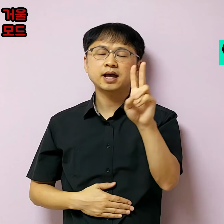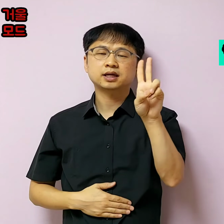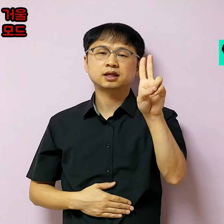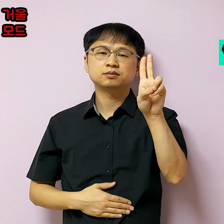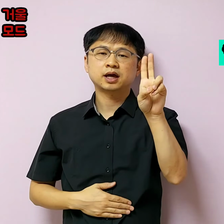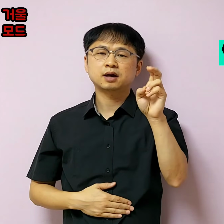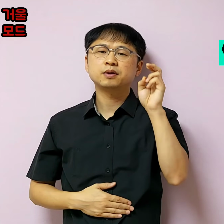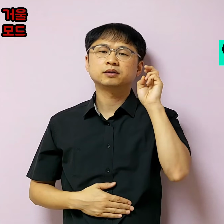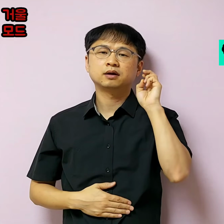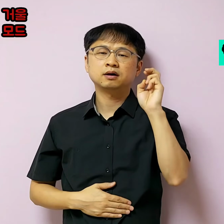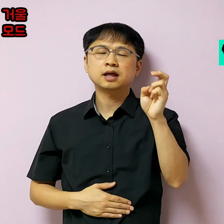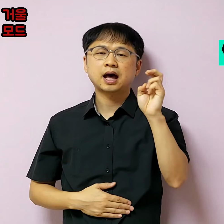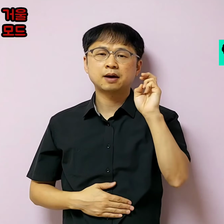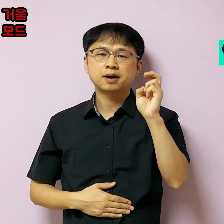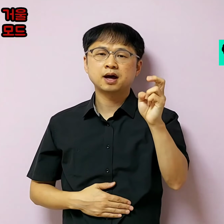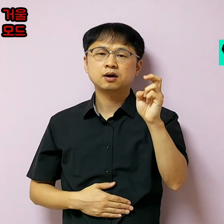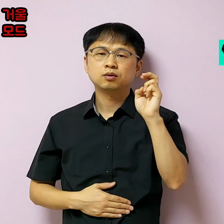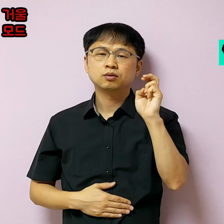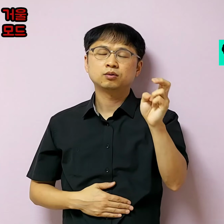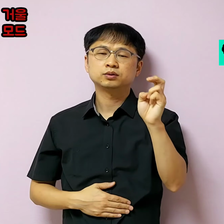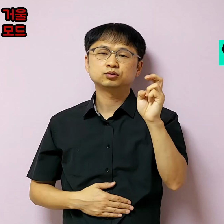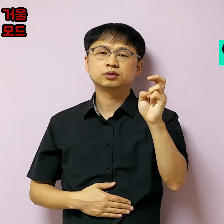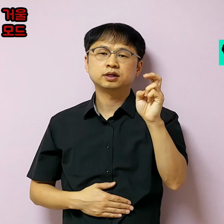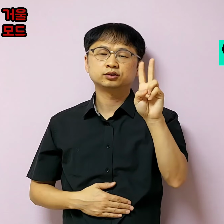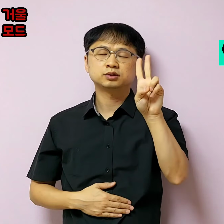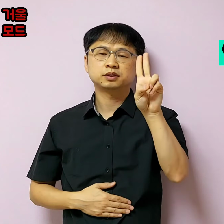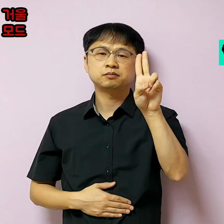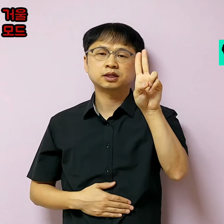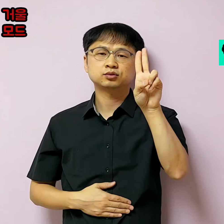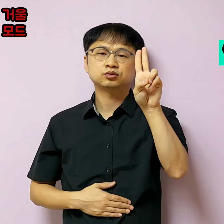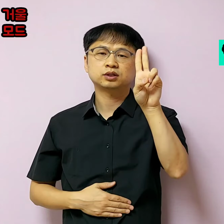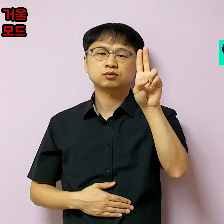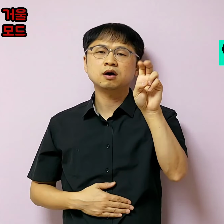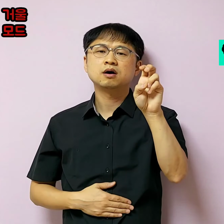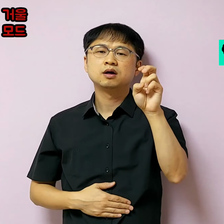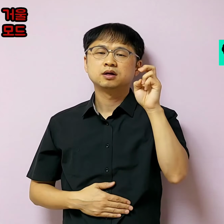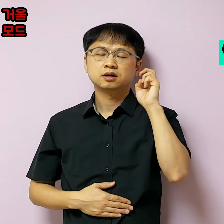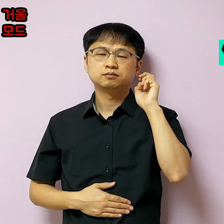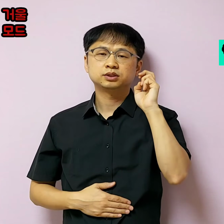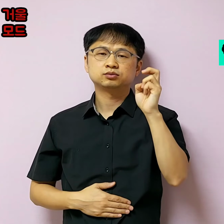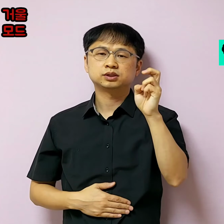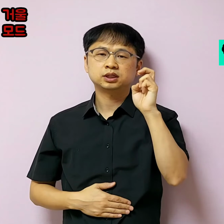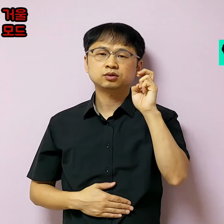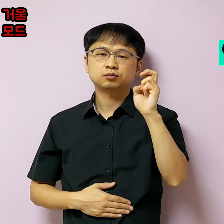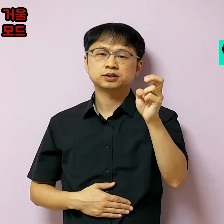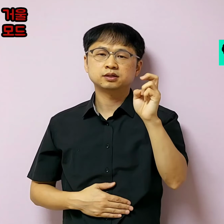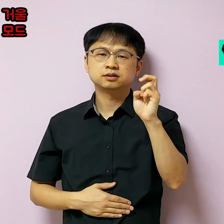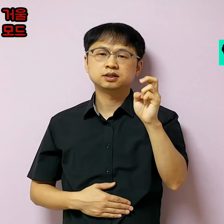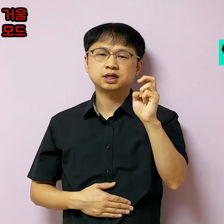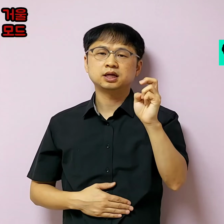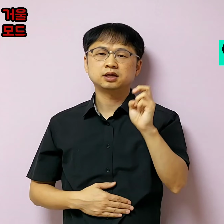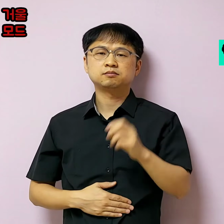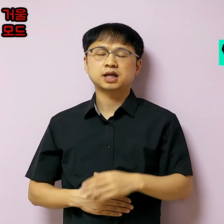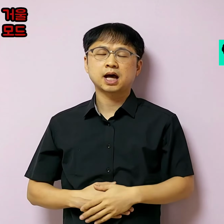했기 때문에 아까 배웠던 아마 수어를 해주시면 됩니다. 추측의 수어 검지중지 굽혀서